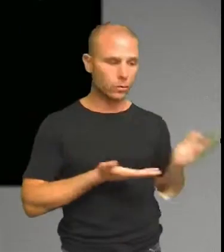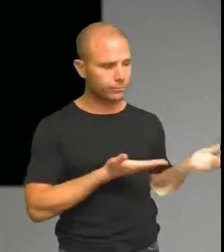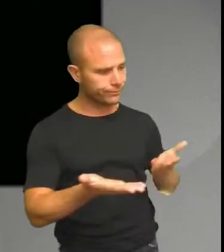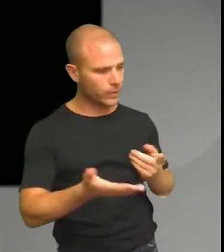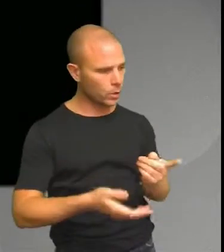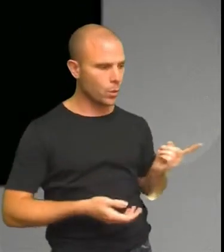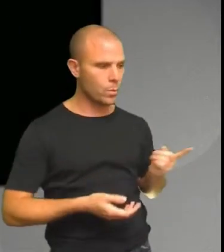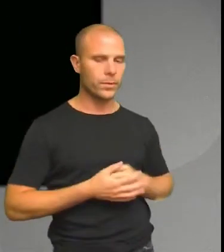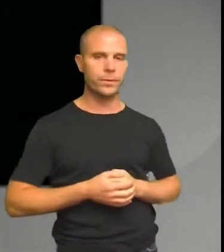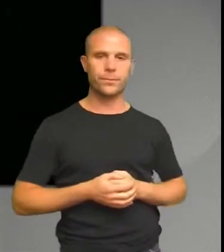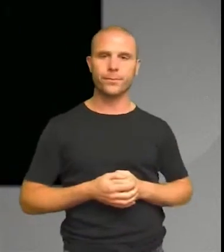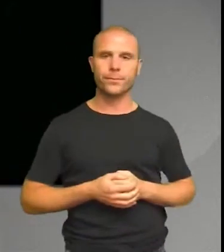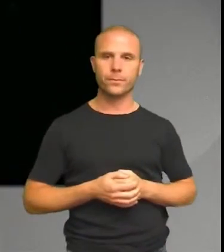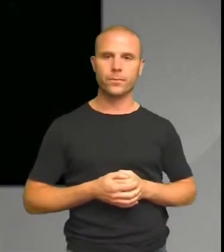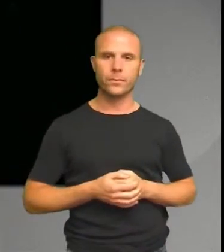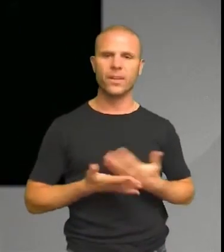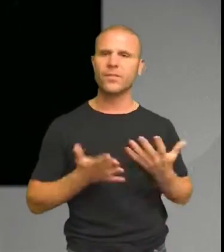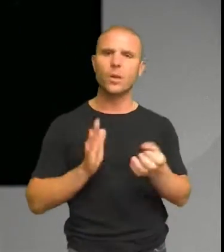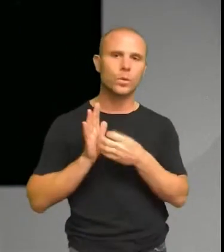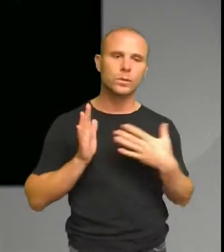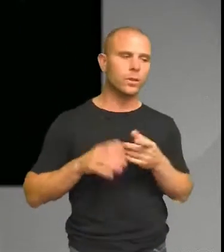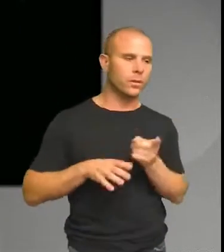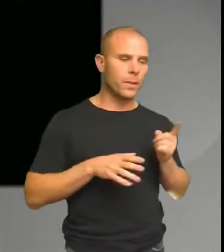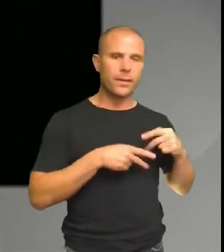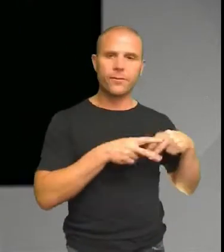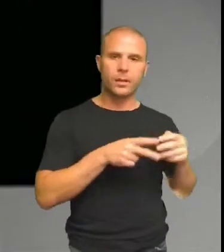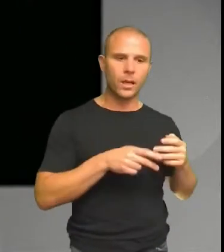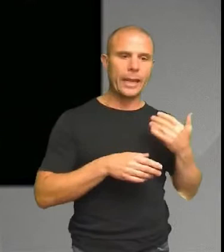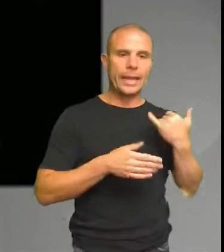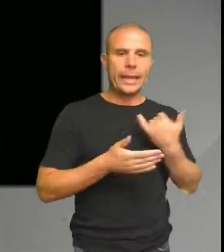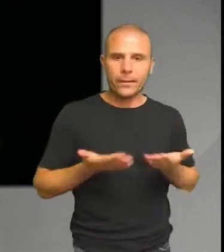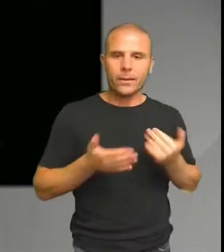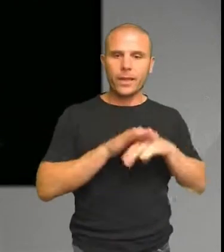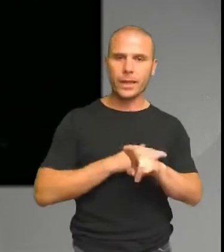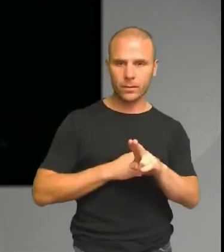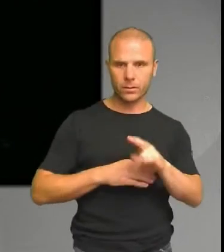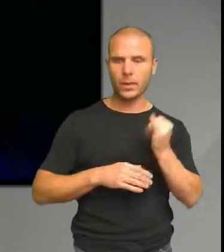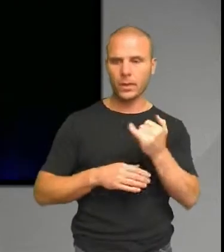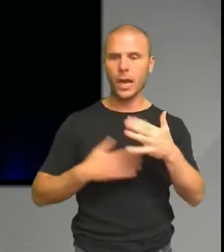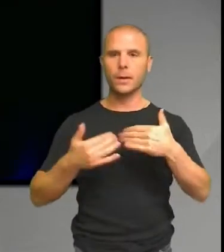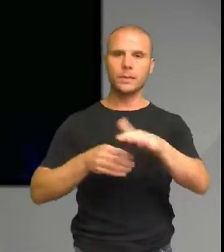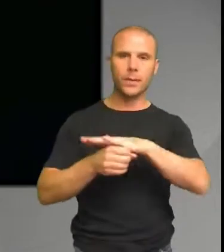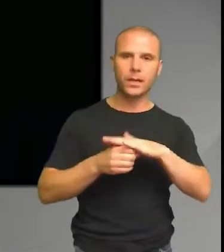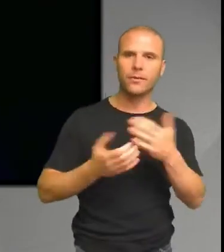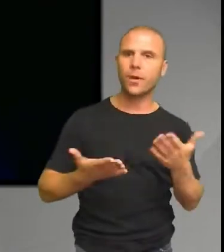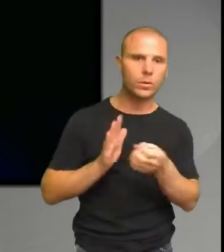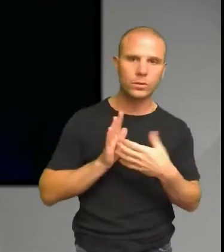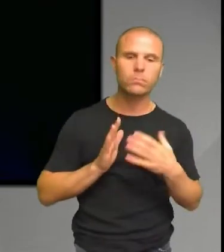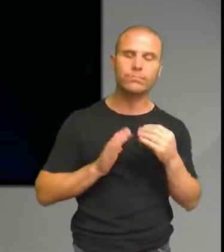Anledningen till att invandrare inte kommer in på arbetsmarknaden när de kommer till Sverige är som jag tidigare förklarat på grund av